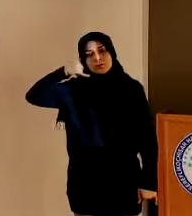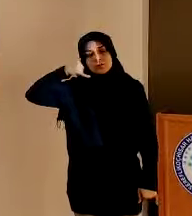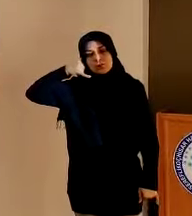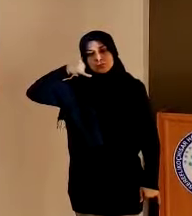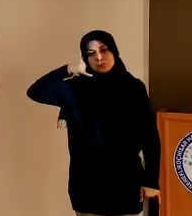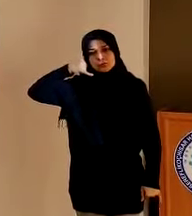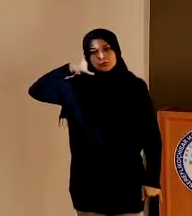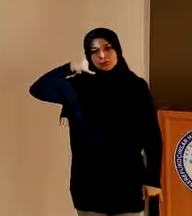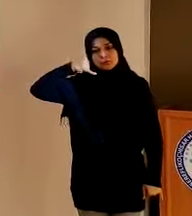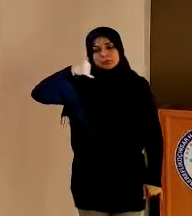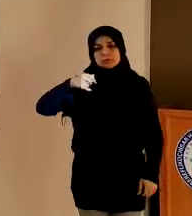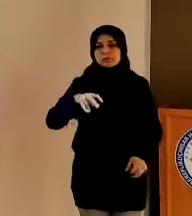telefon,